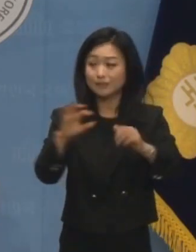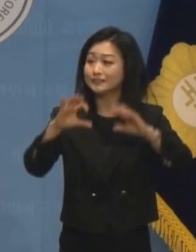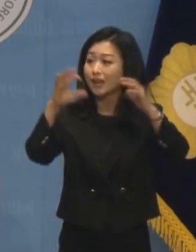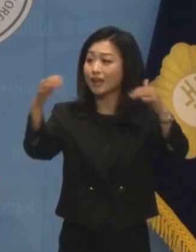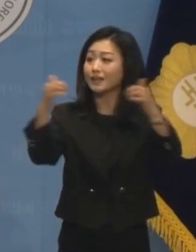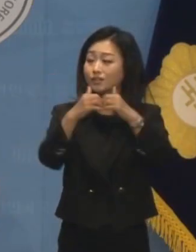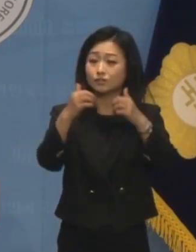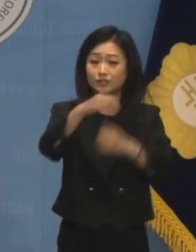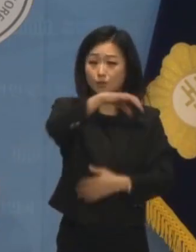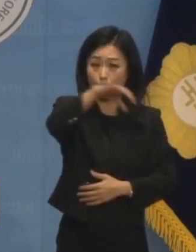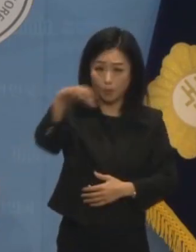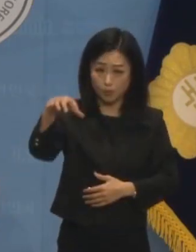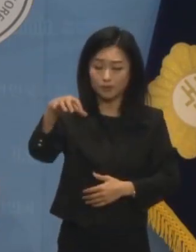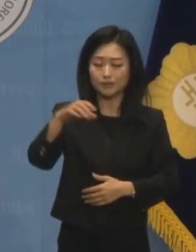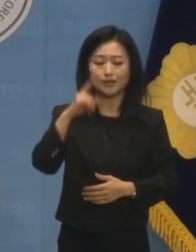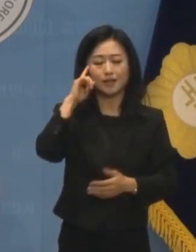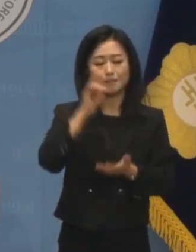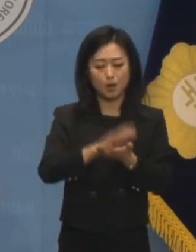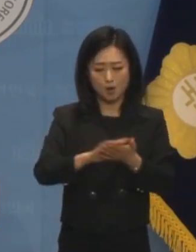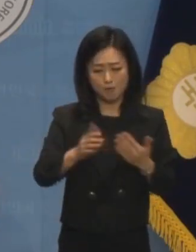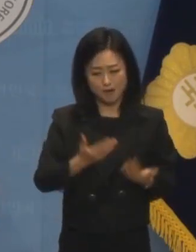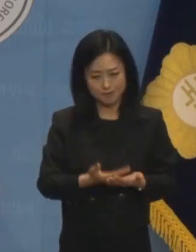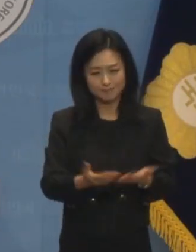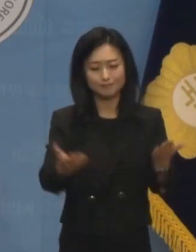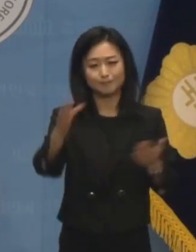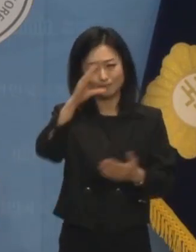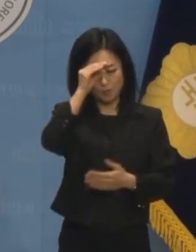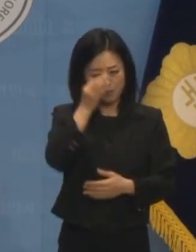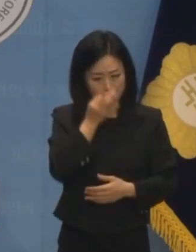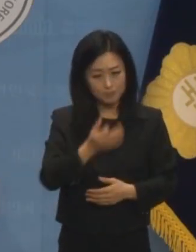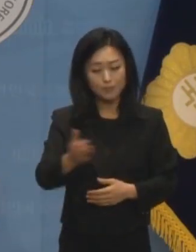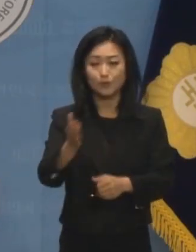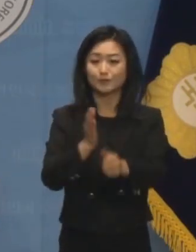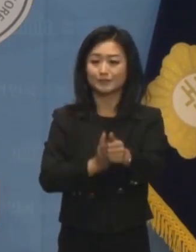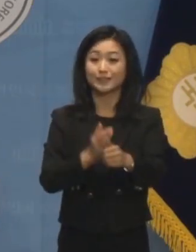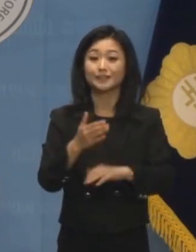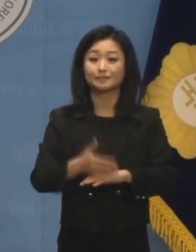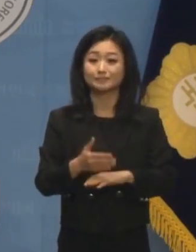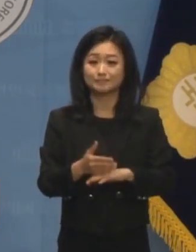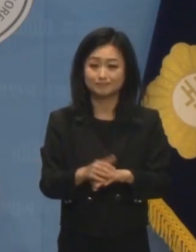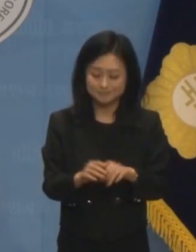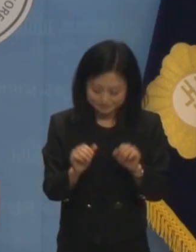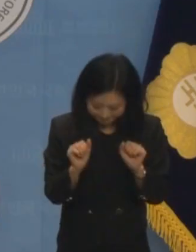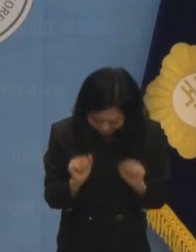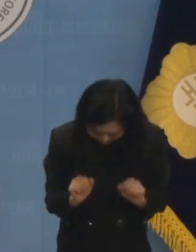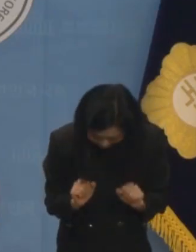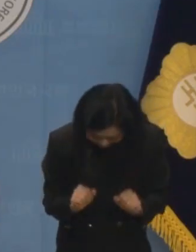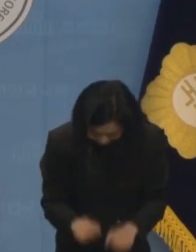공존과 평화를 만들어가는 모범이 됩시다. 감사합니다.